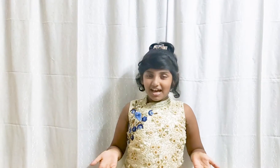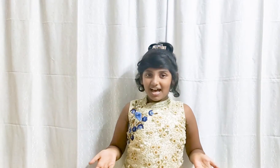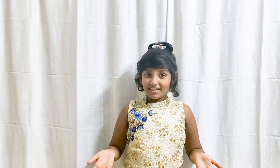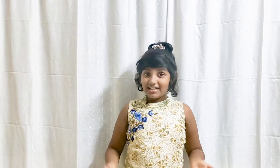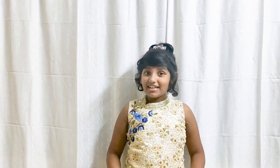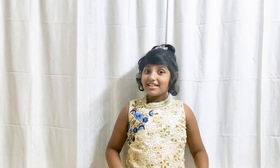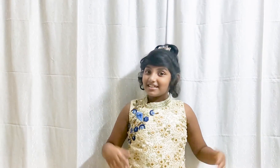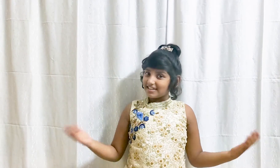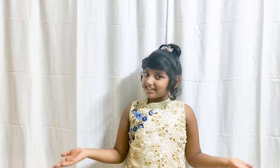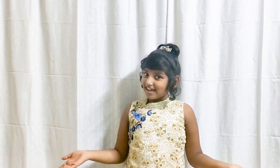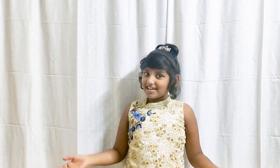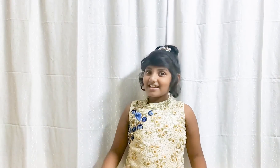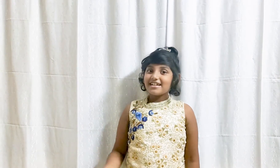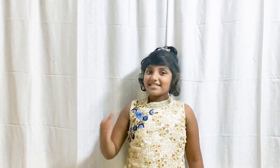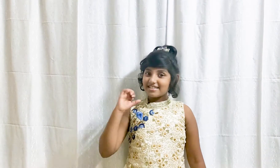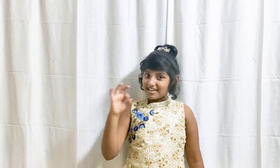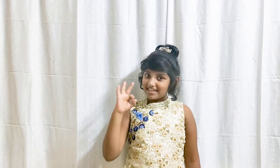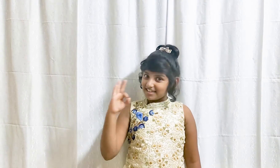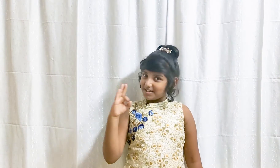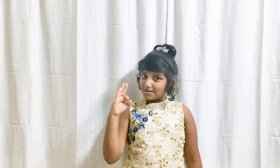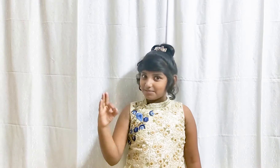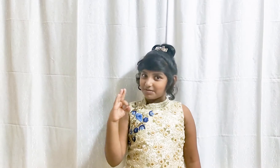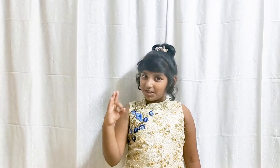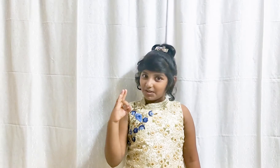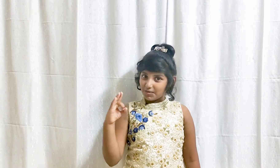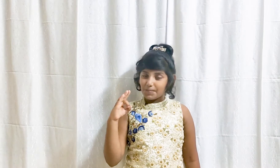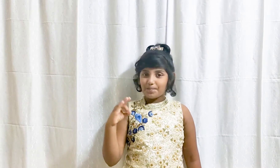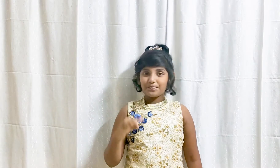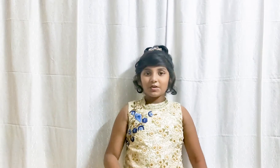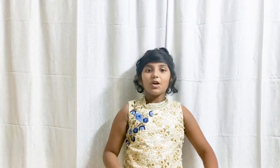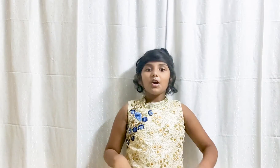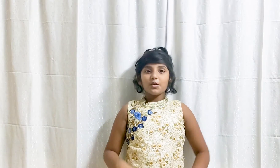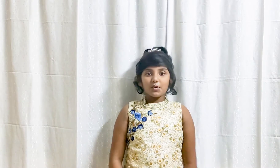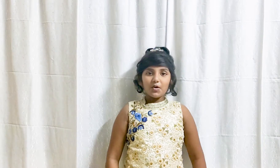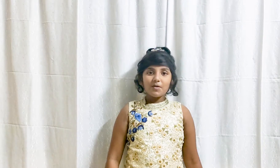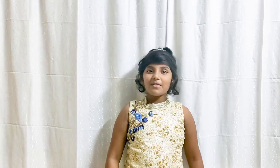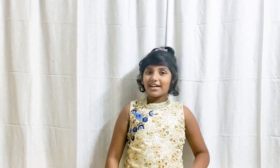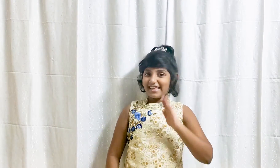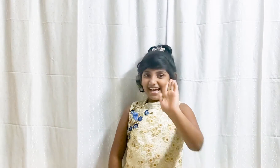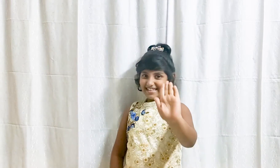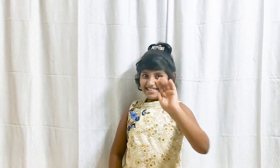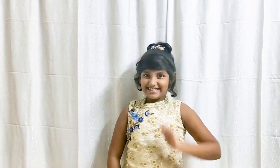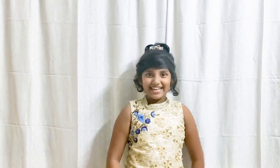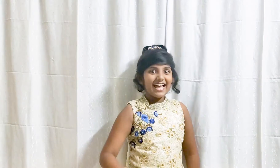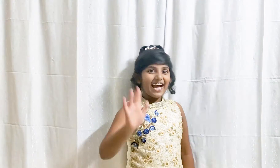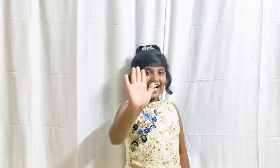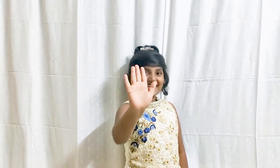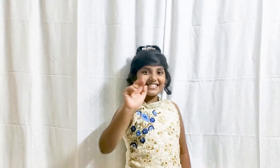ஊற்றப்படுகிறபடியால் இதை செய்ய முடியும். ரோமர்